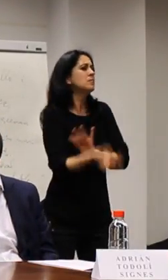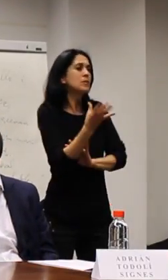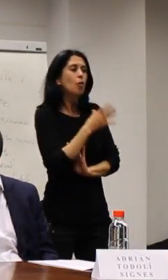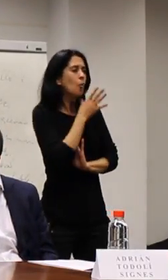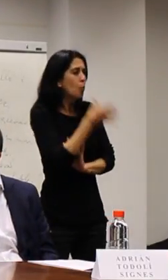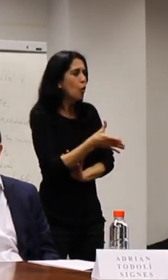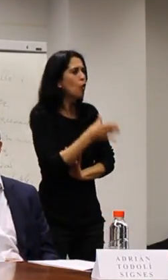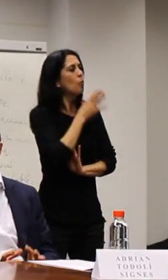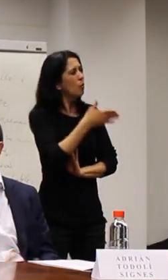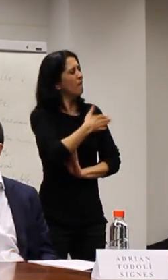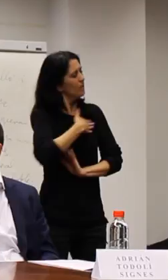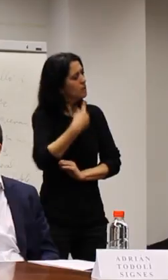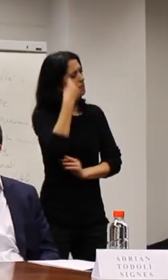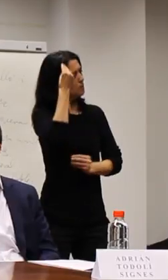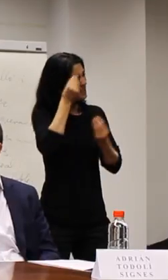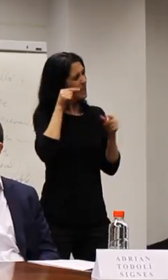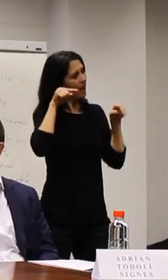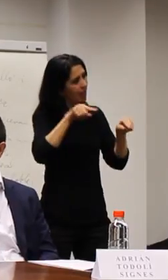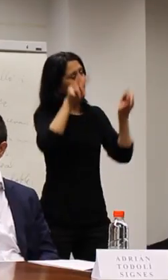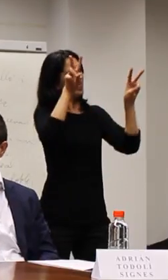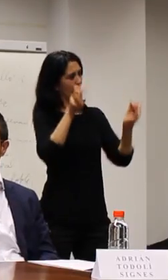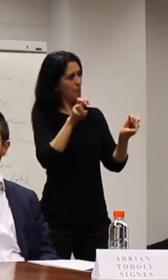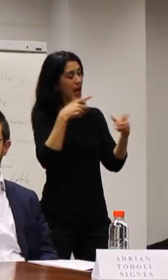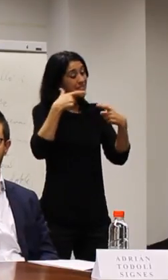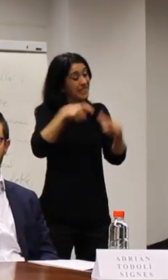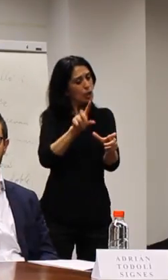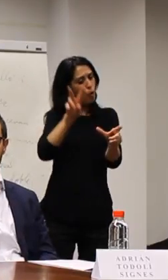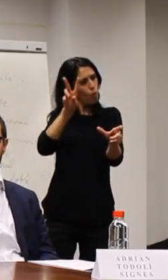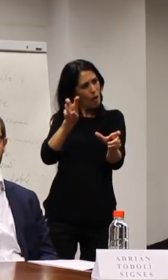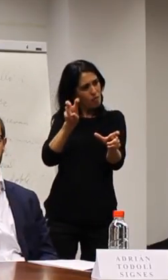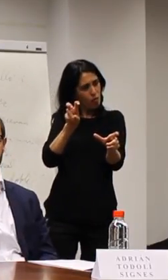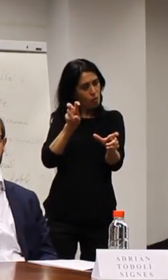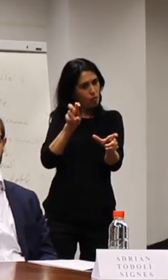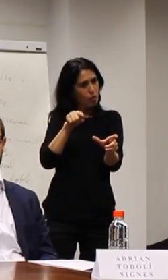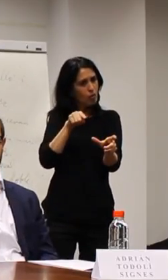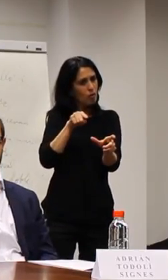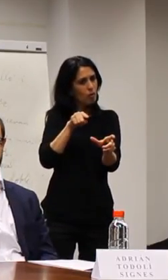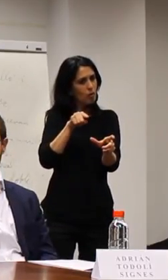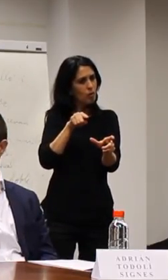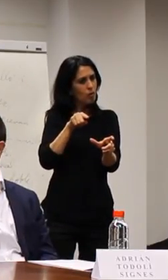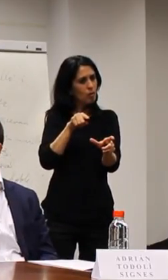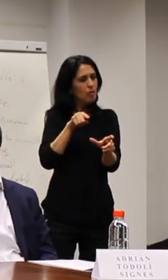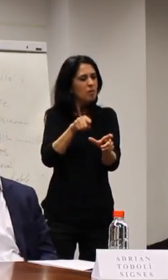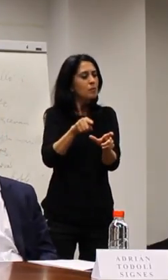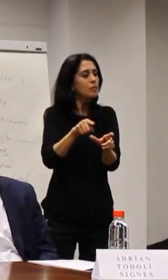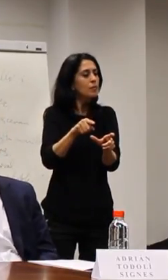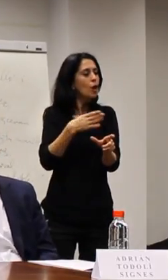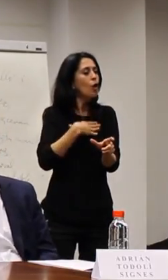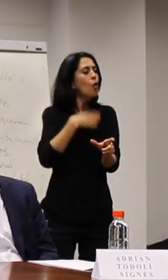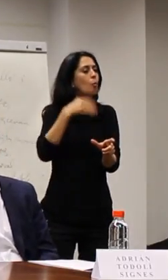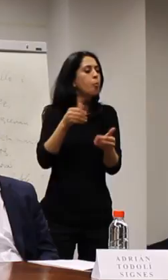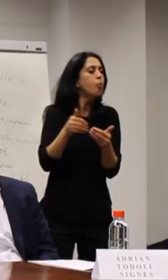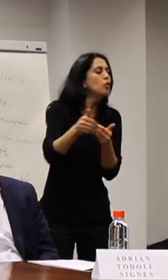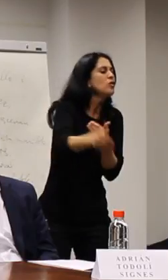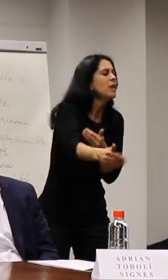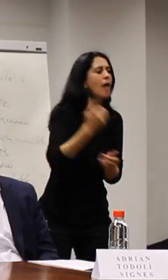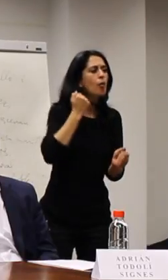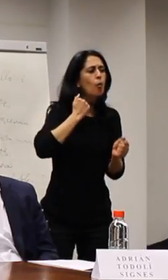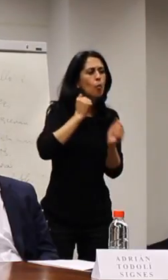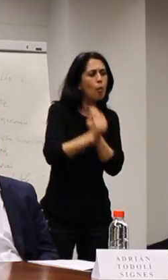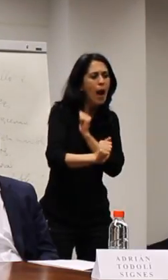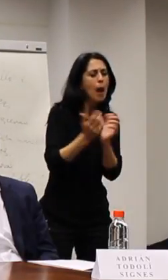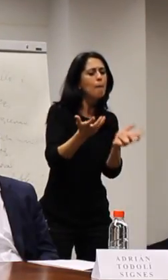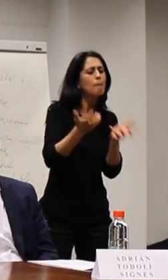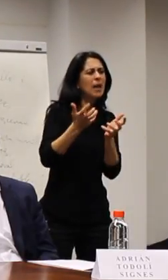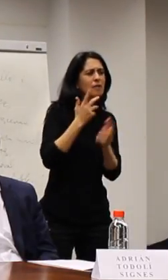precisamente eso, es decir, este nuevo sector, qué potencialidades, qué supuestos beneficios abre, si es que